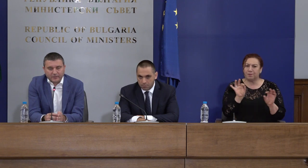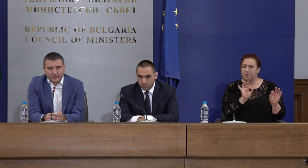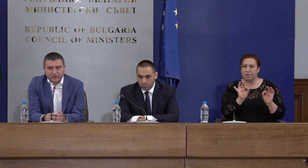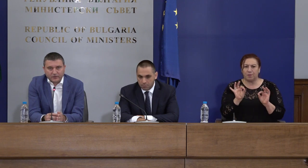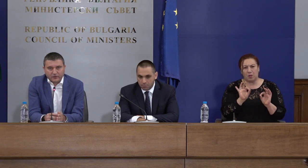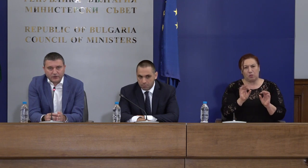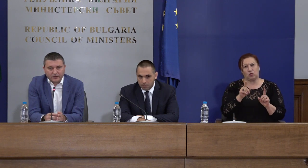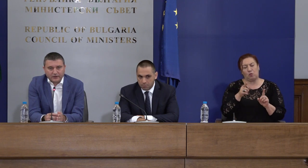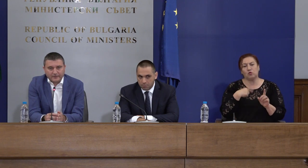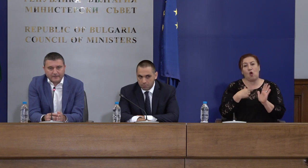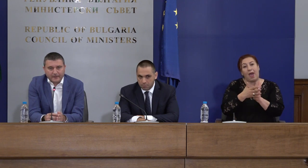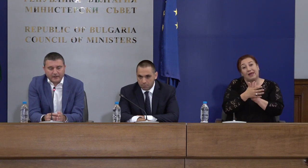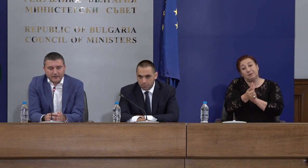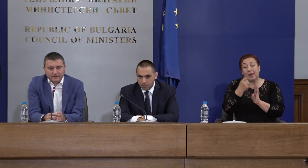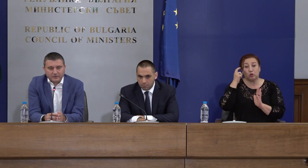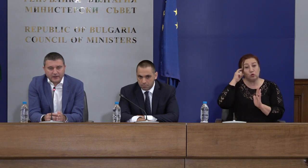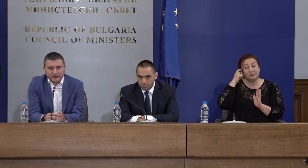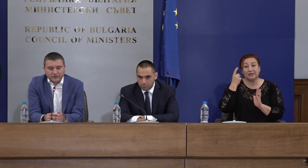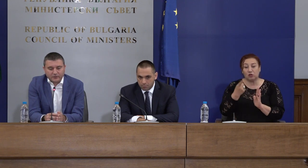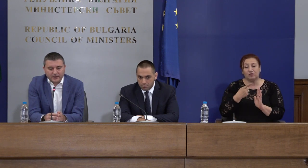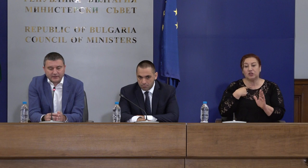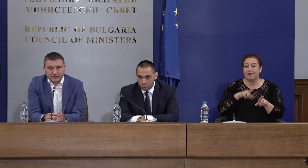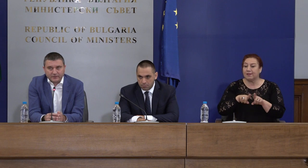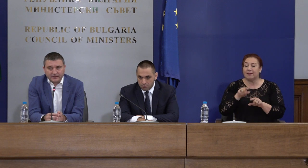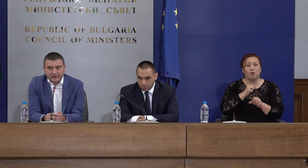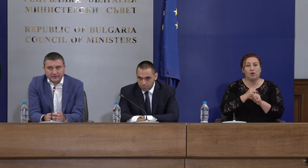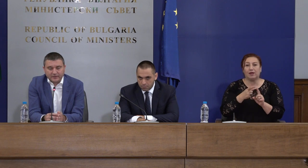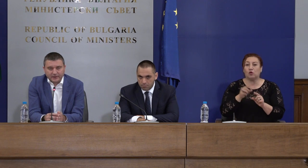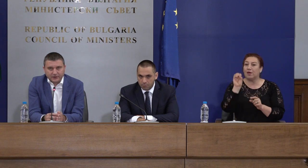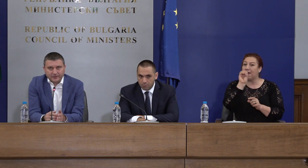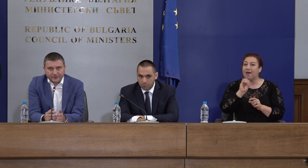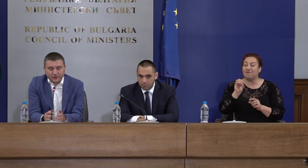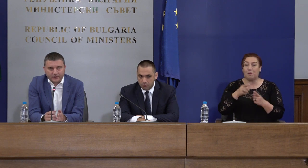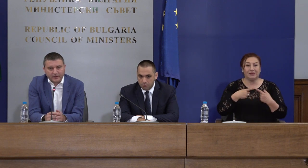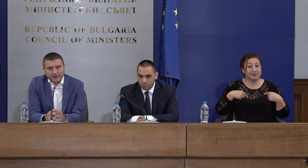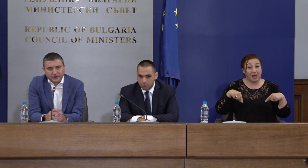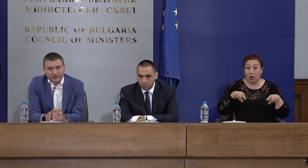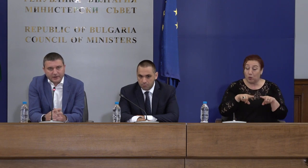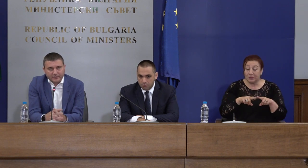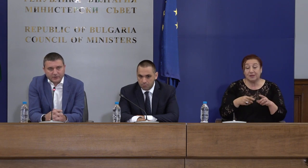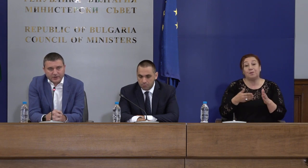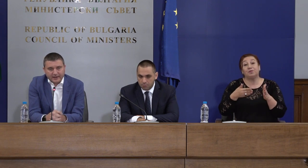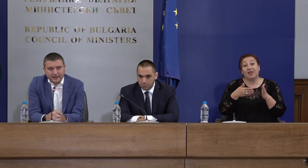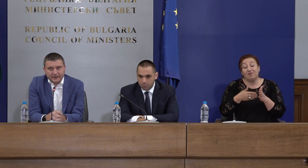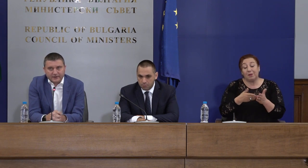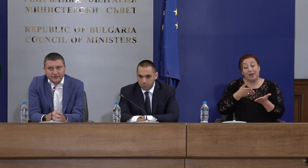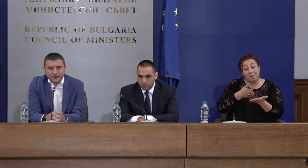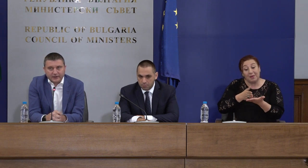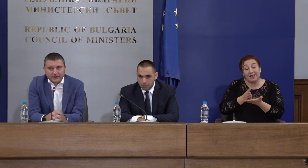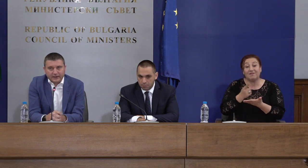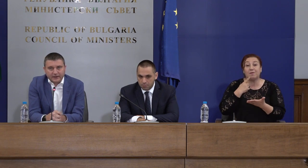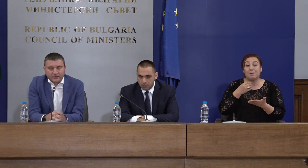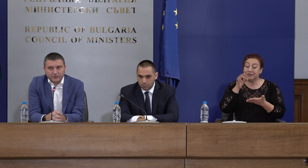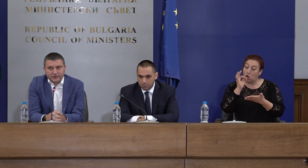подобно и експертното становище на колегите от Европейската комисия, въпреки че ще минем през оценка, че